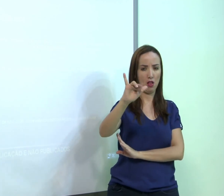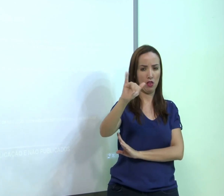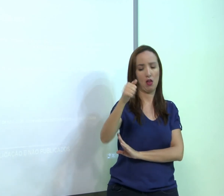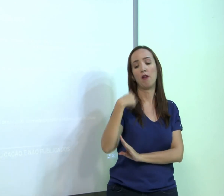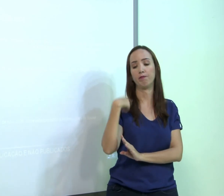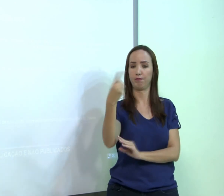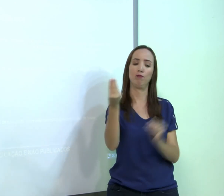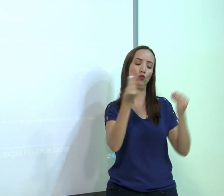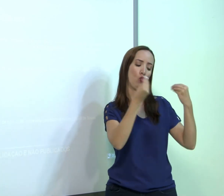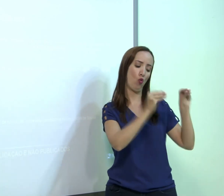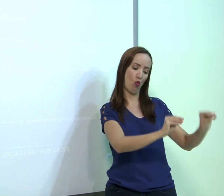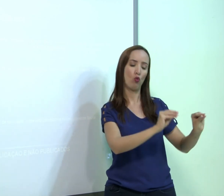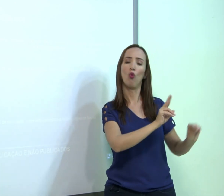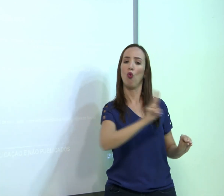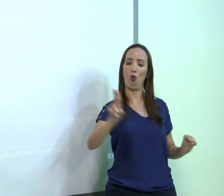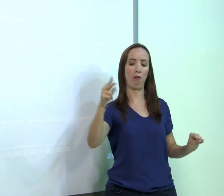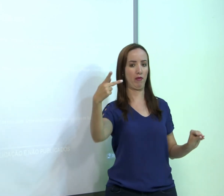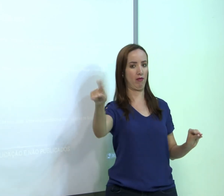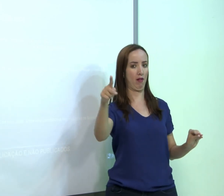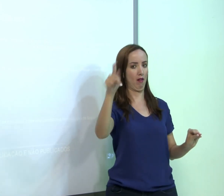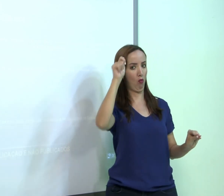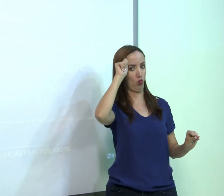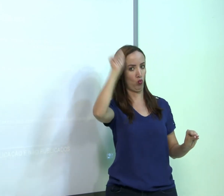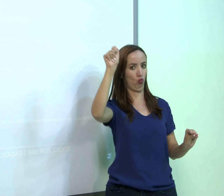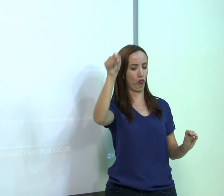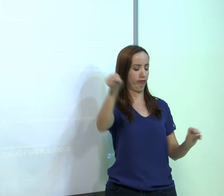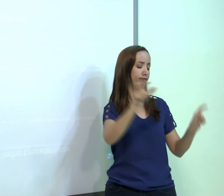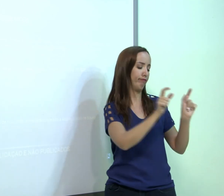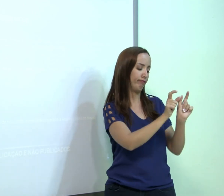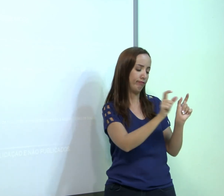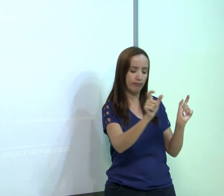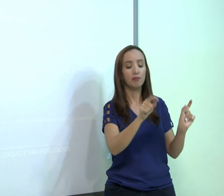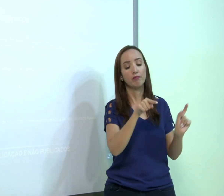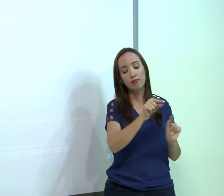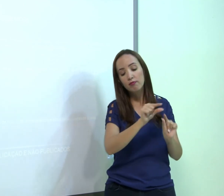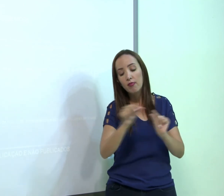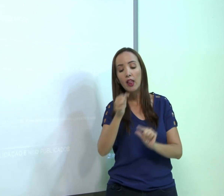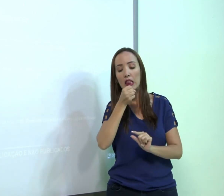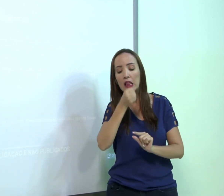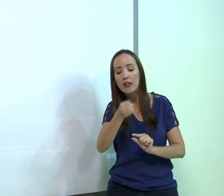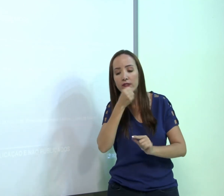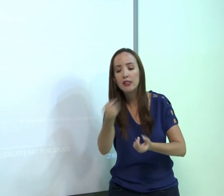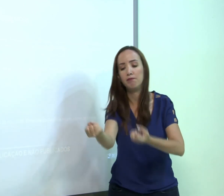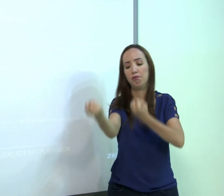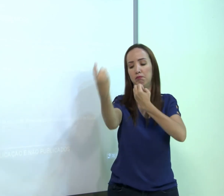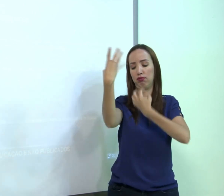Por exemplo, caso a entrevistada seja Maria, então você vai colocar o nome dela